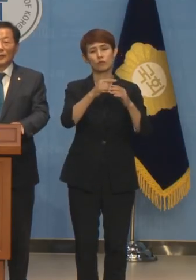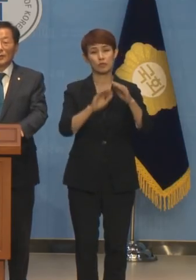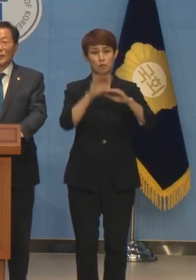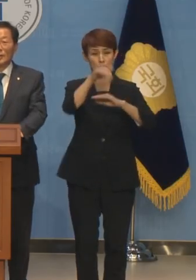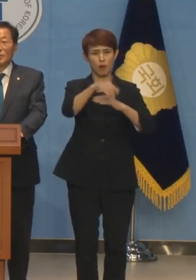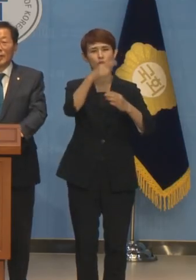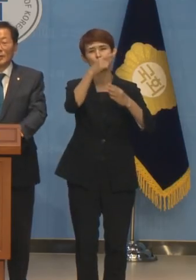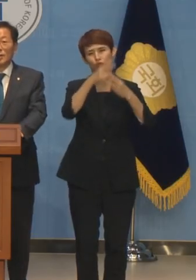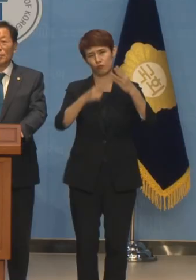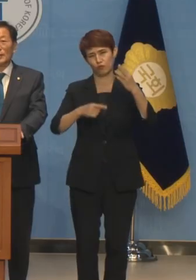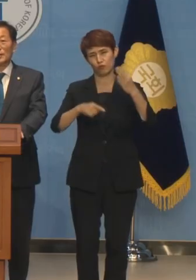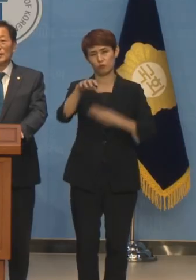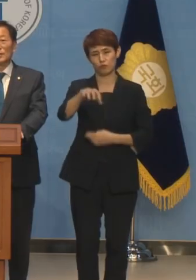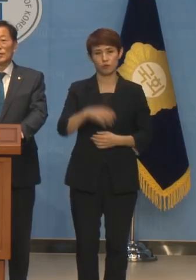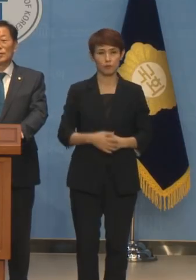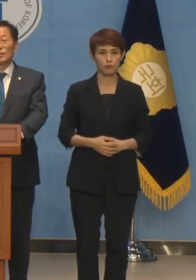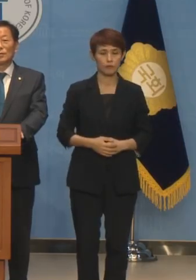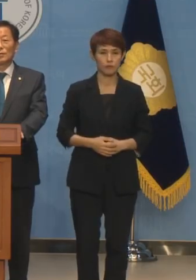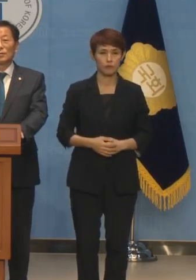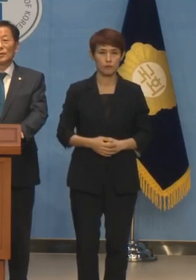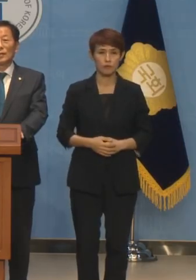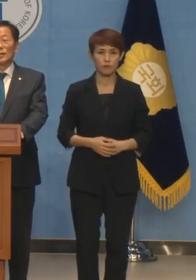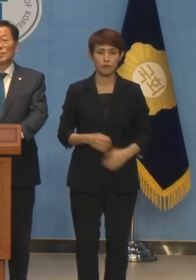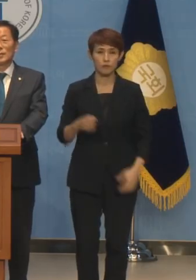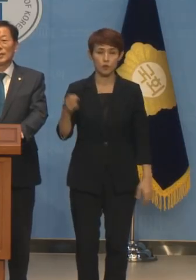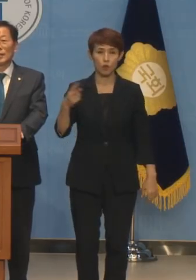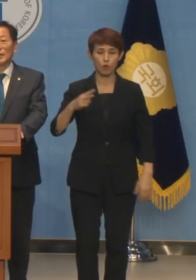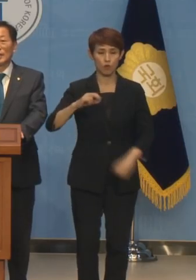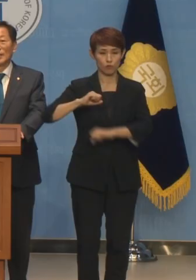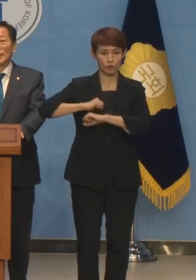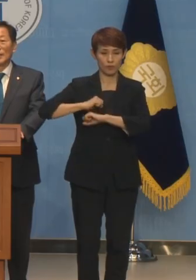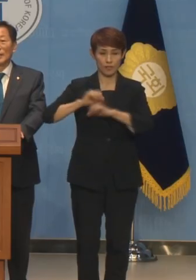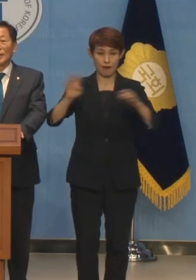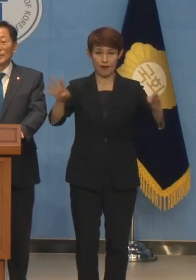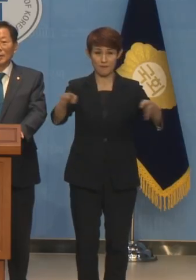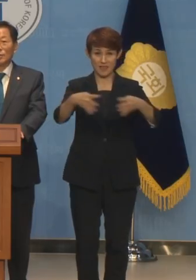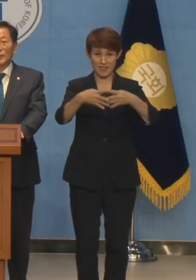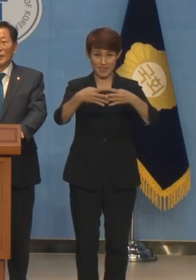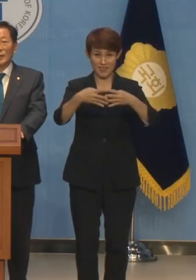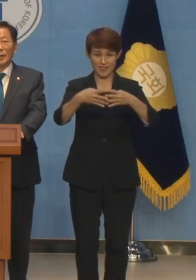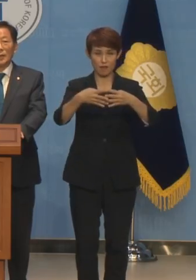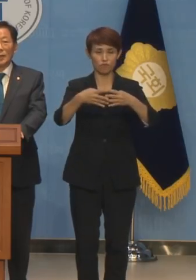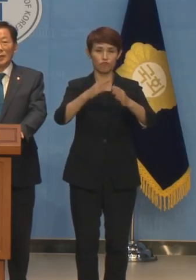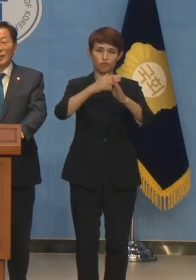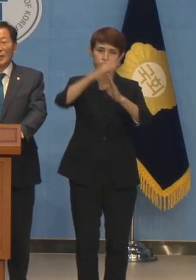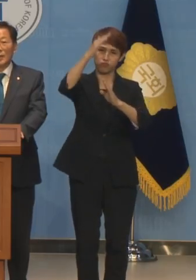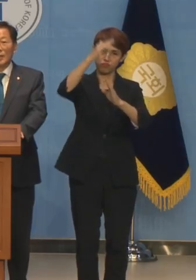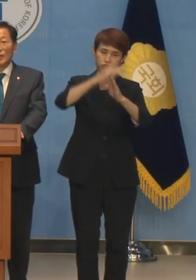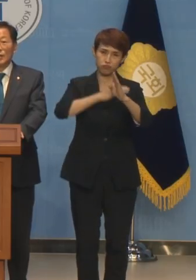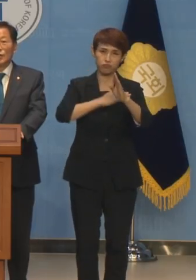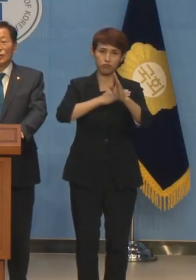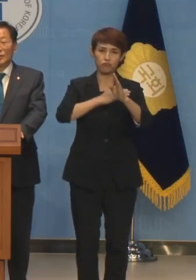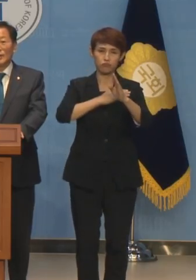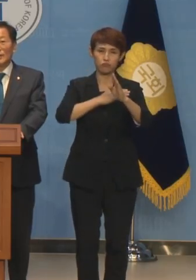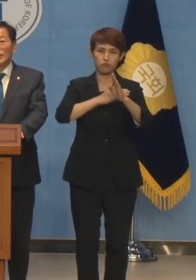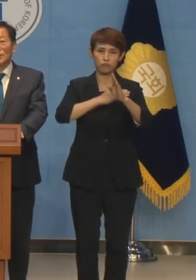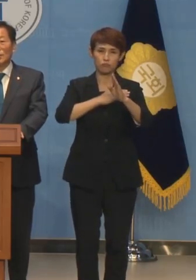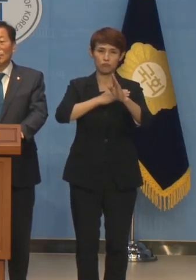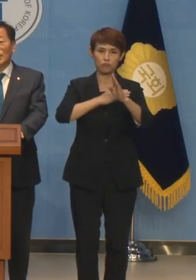적경지역의 안전판이었던 9.19 군사 합의가 남이나 북이나 다 중단시키고